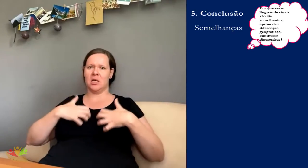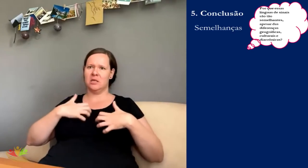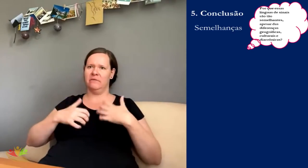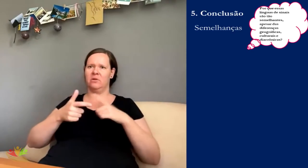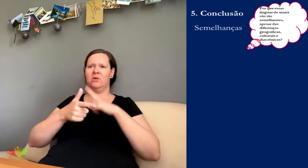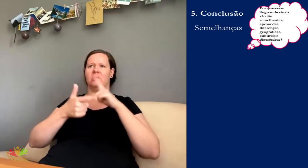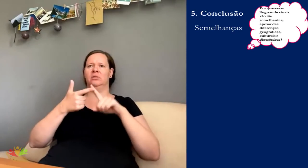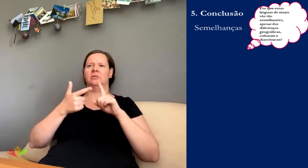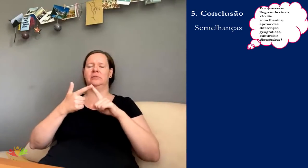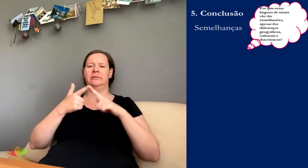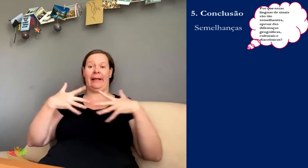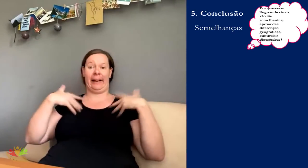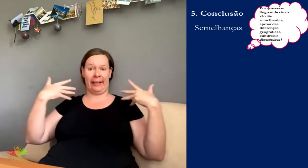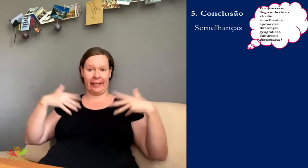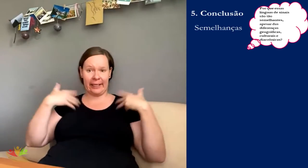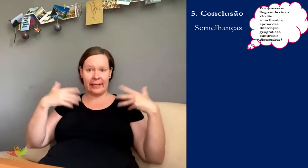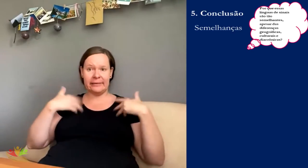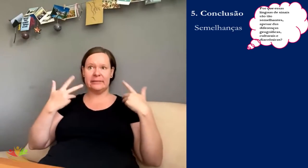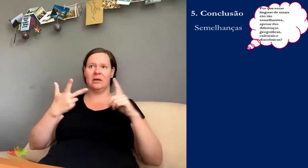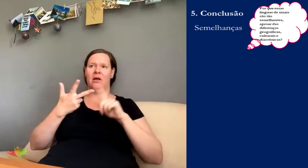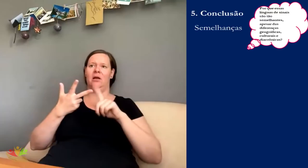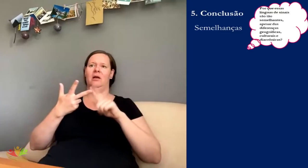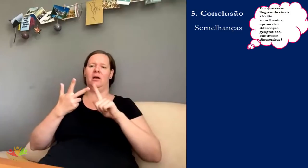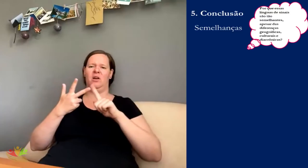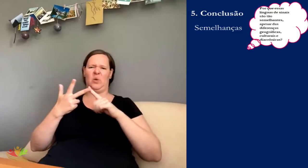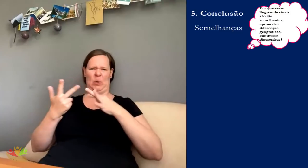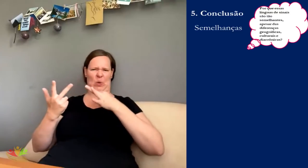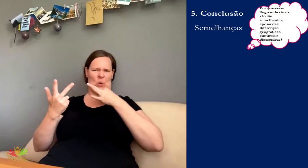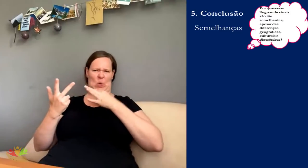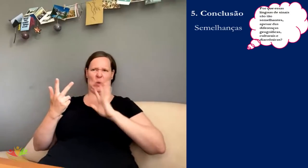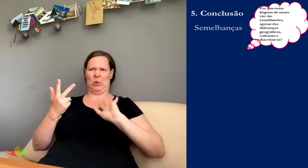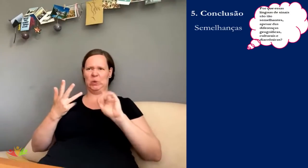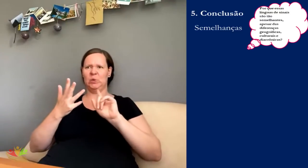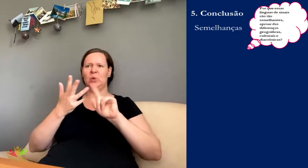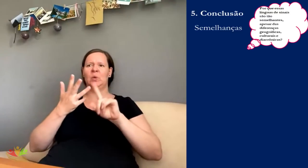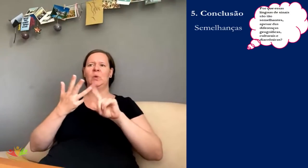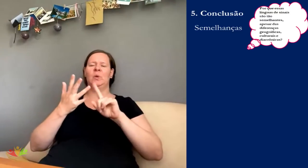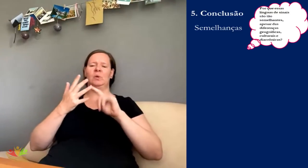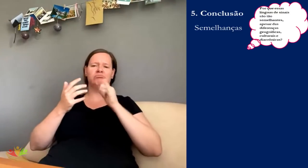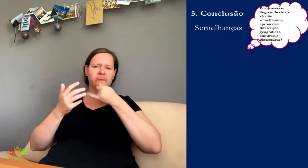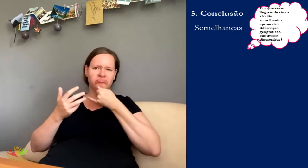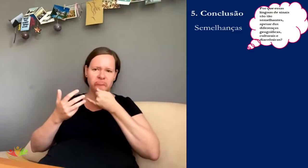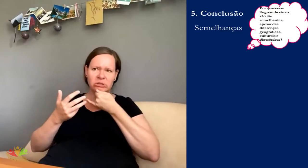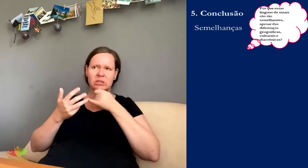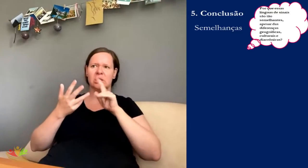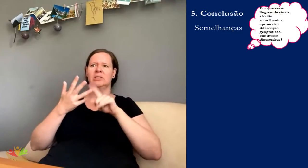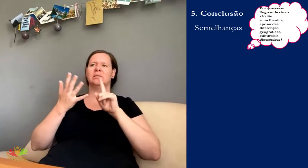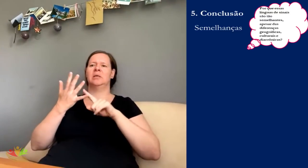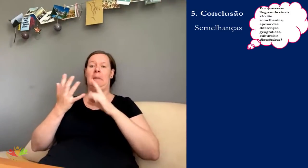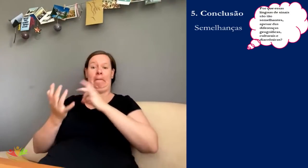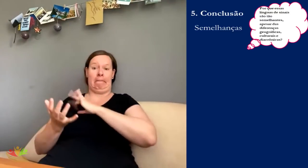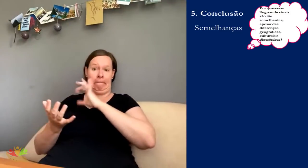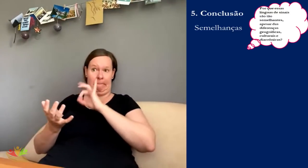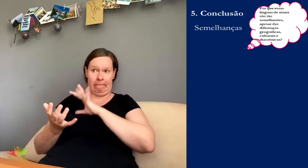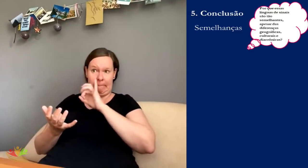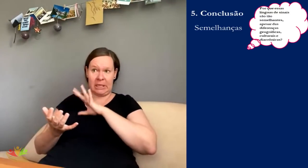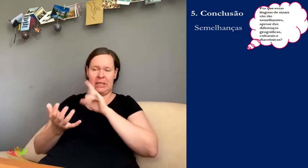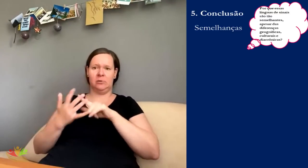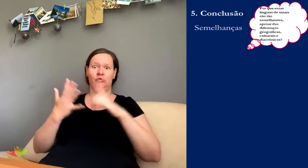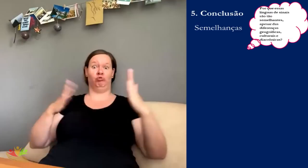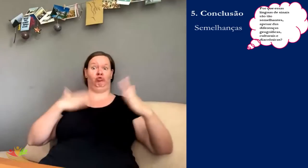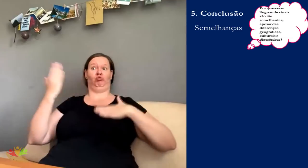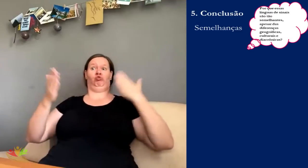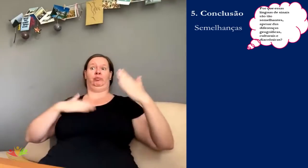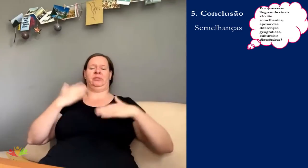muito semelhante quando expressam raiva, ou quando expressam alegria, ou quando expressam nojo, ou